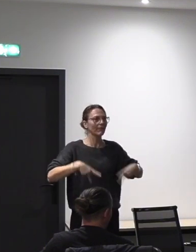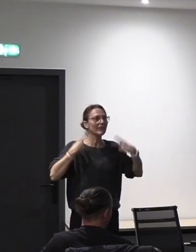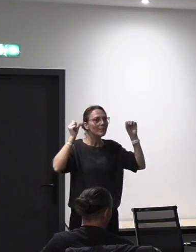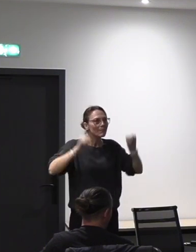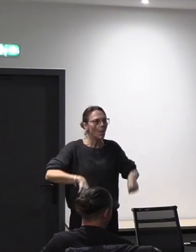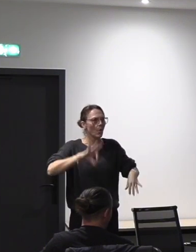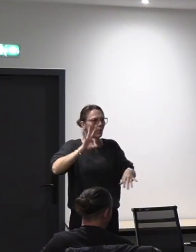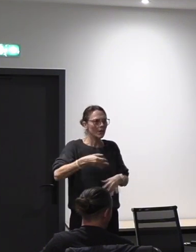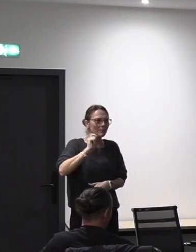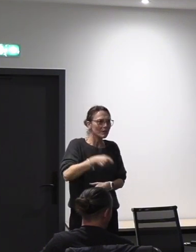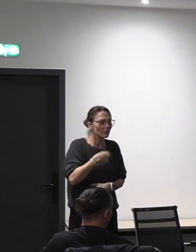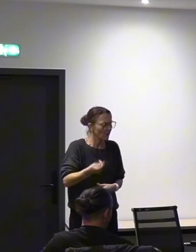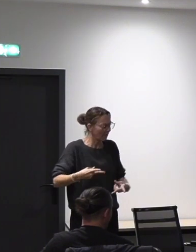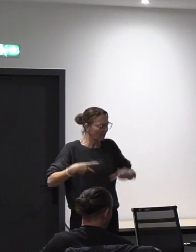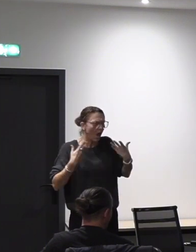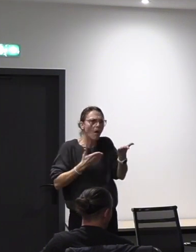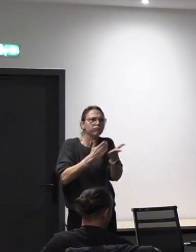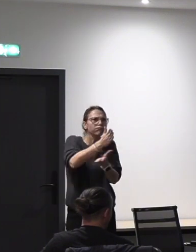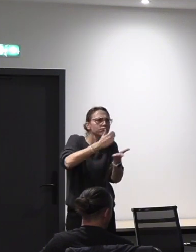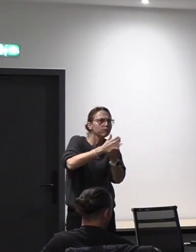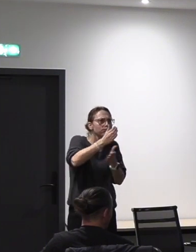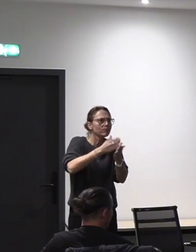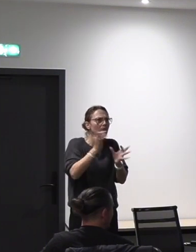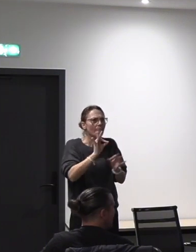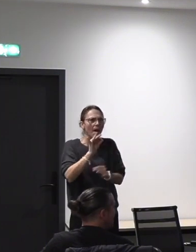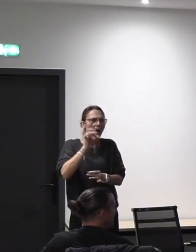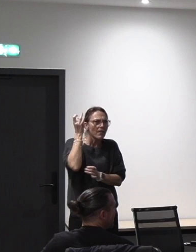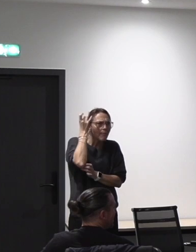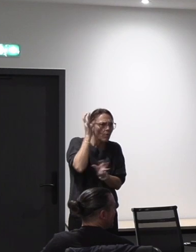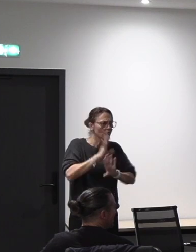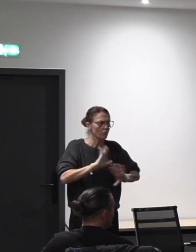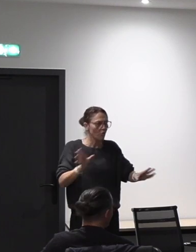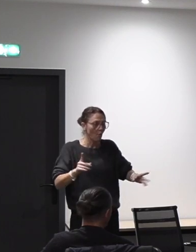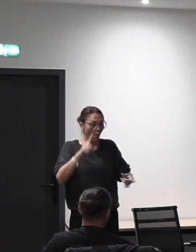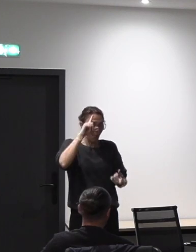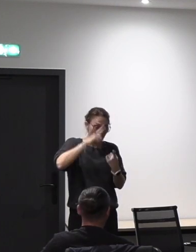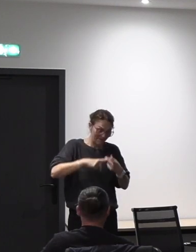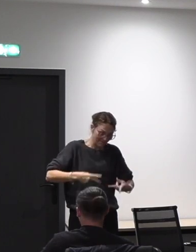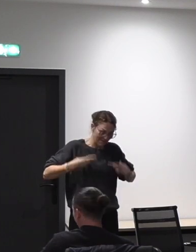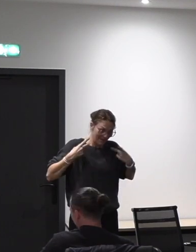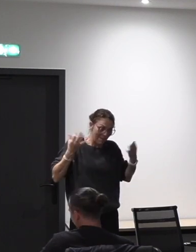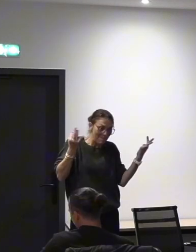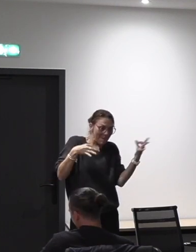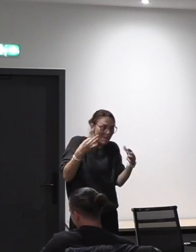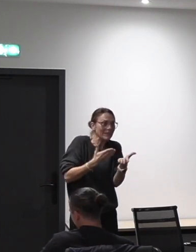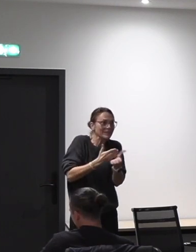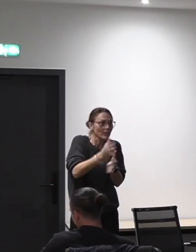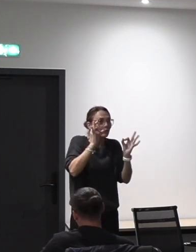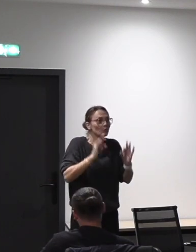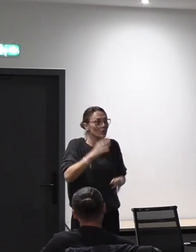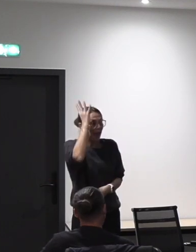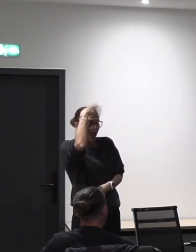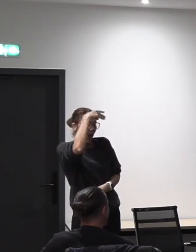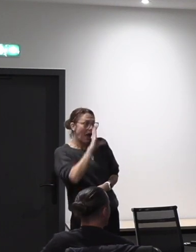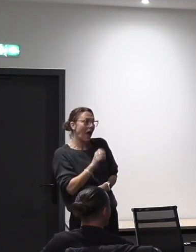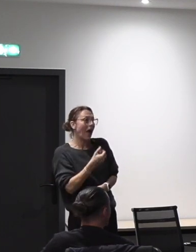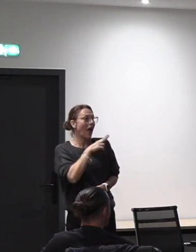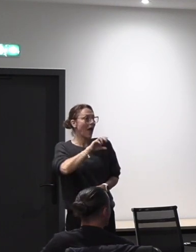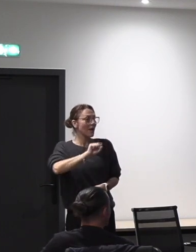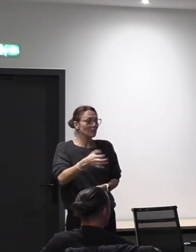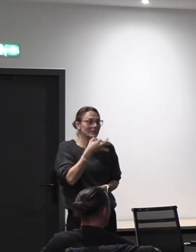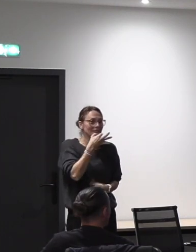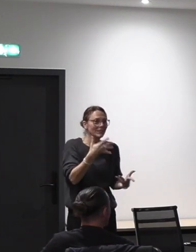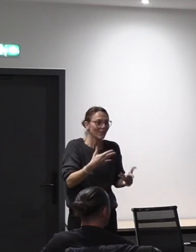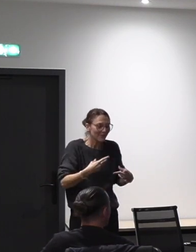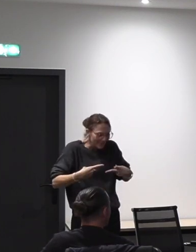Il n'y a pas d'absurdité dans la vie. Le but de la vie, c'est d'essayer de donner du sens à cette vie. Et c'est ce que dit Camus, le sens de la vie est la